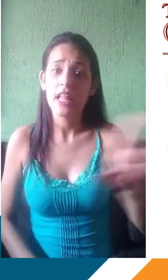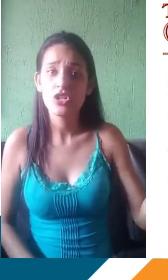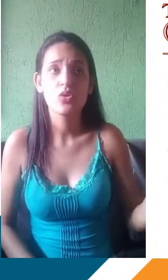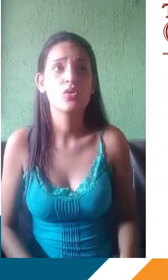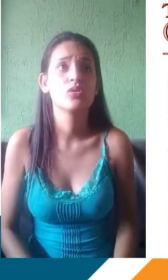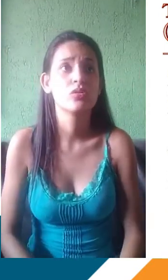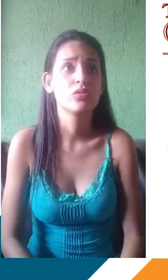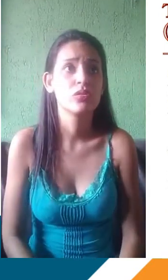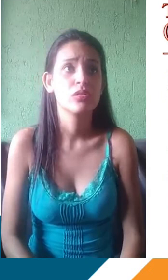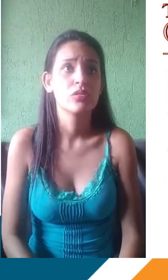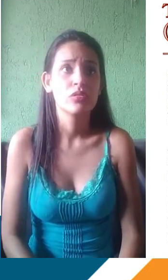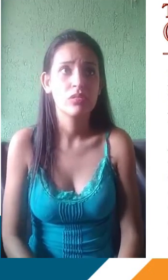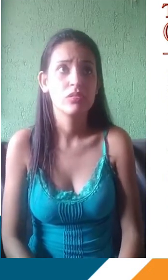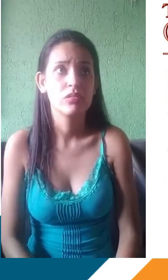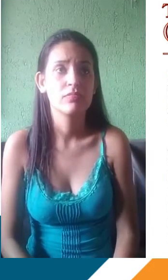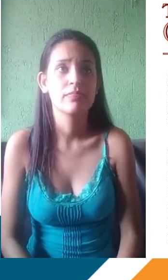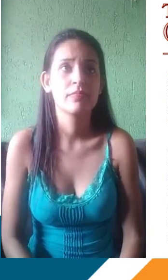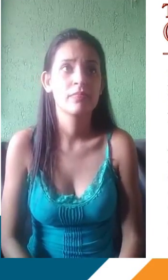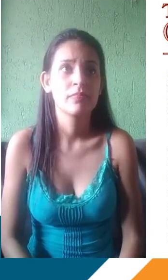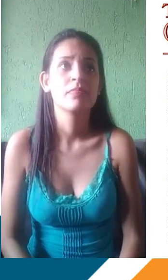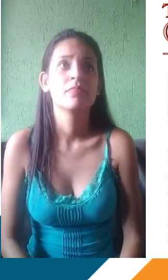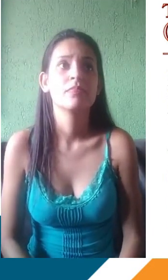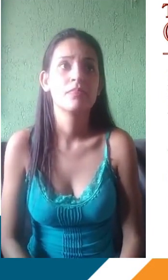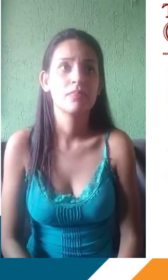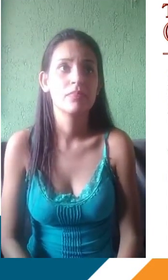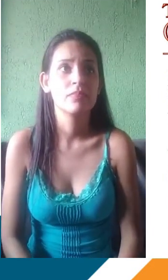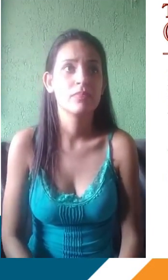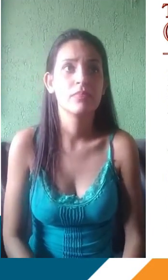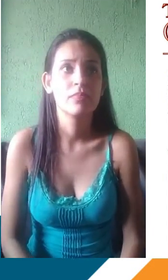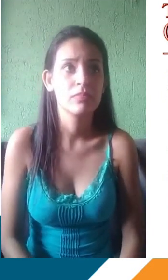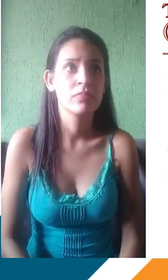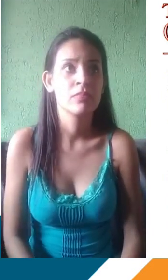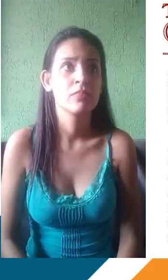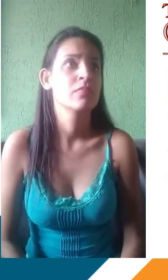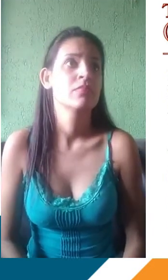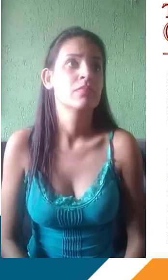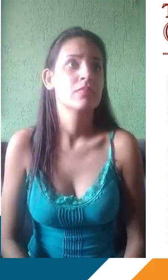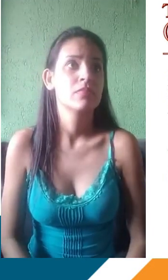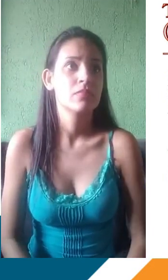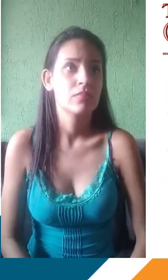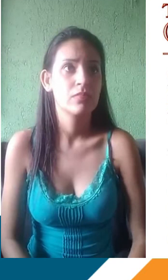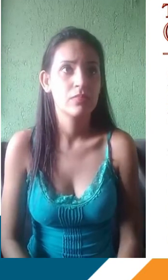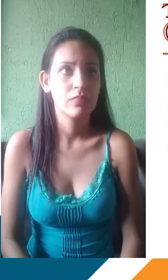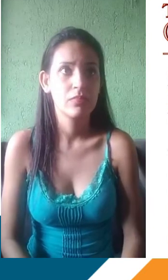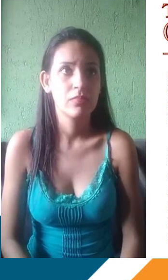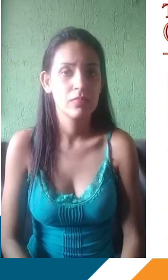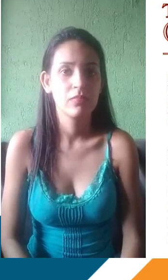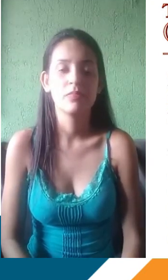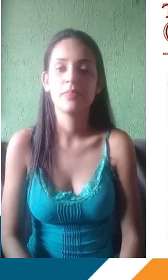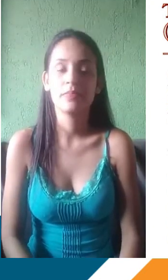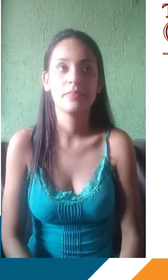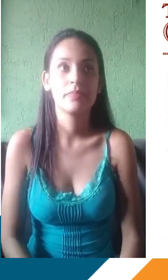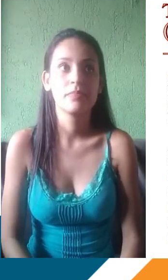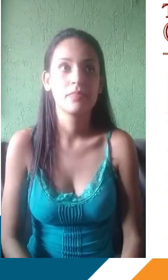a participação, chamando a uma ação. Assim, nós somos guiados a compreender que a sequência textual